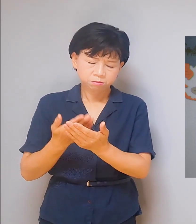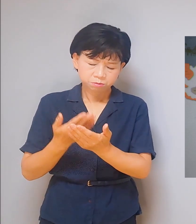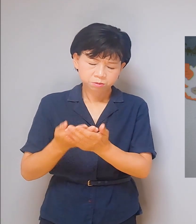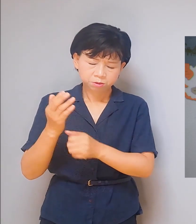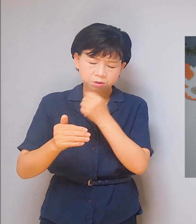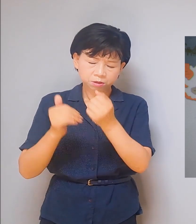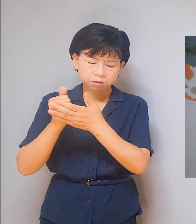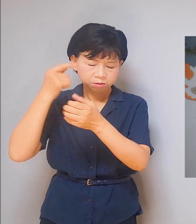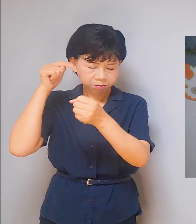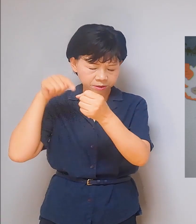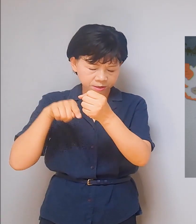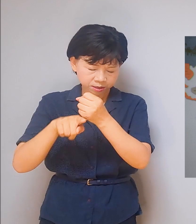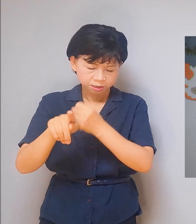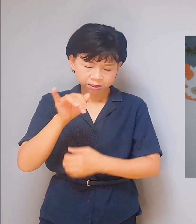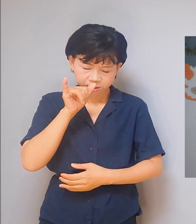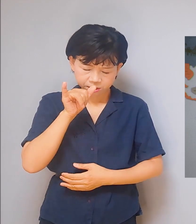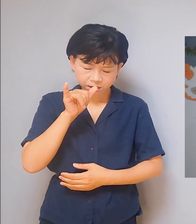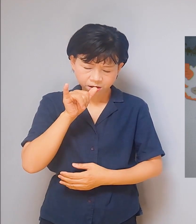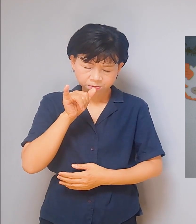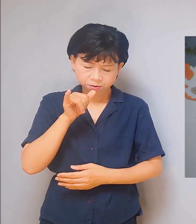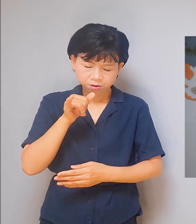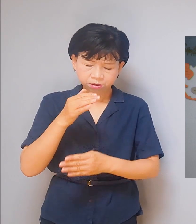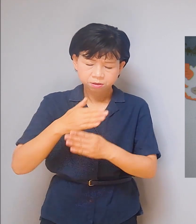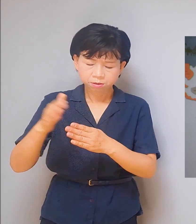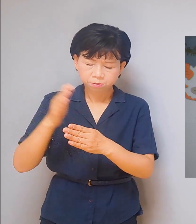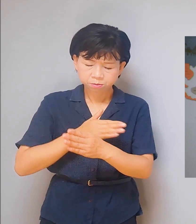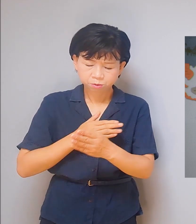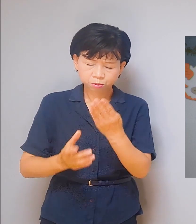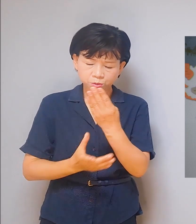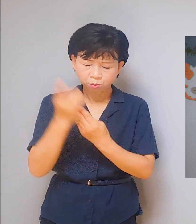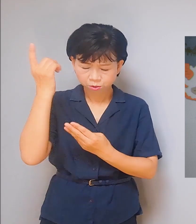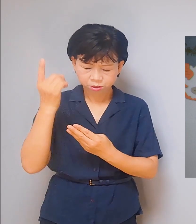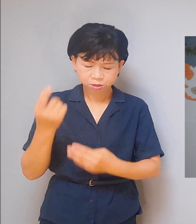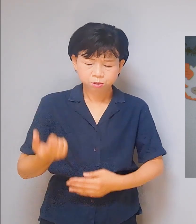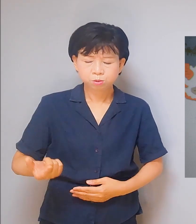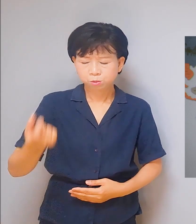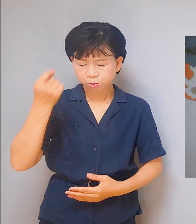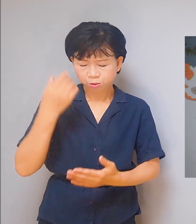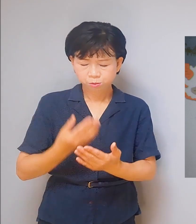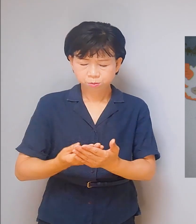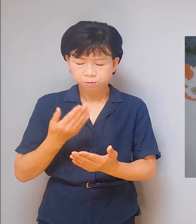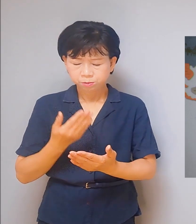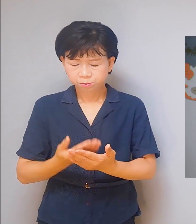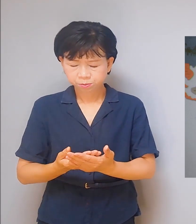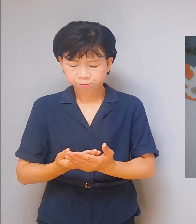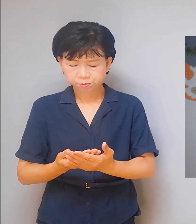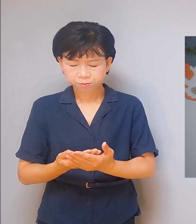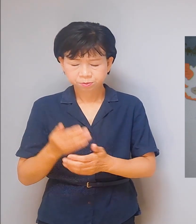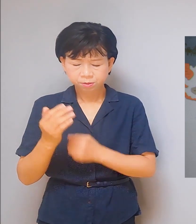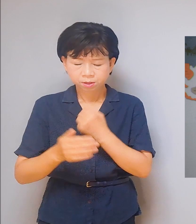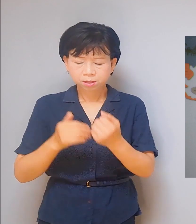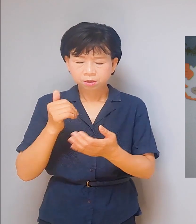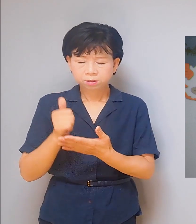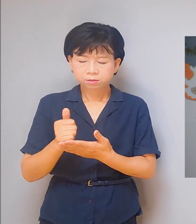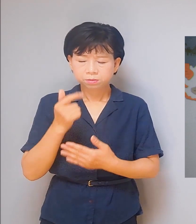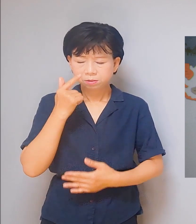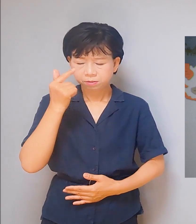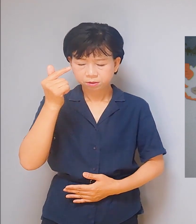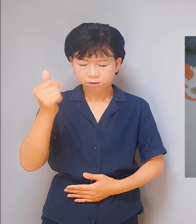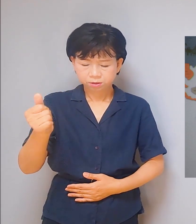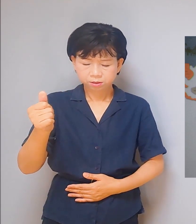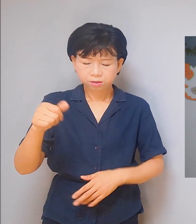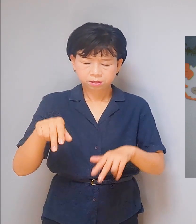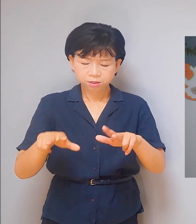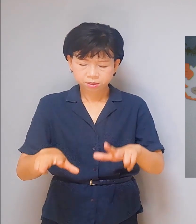뜻이 있다면 남북이 빨리 통일이 될 수 있도록 은혜를 더하여 주시옵소서. 하나님 아버지,